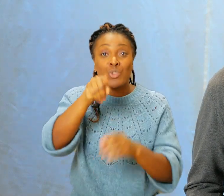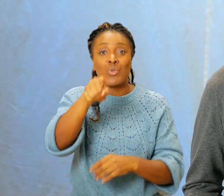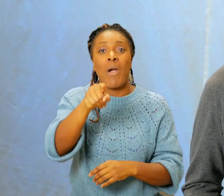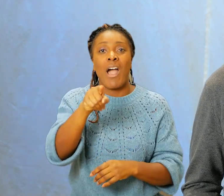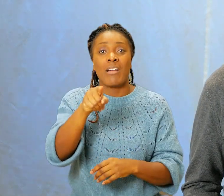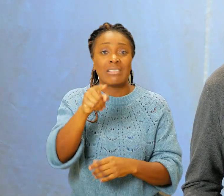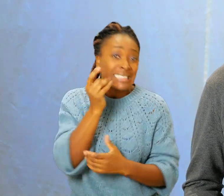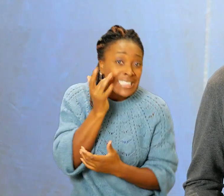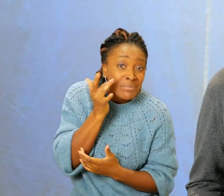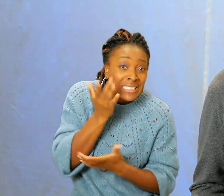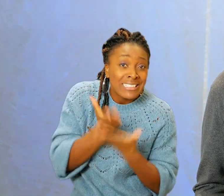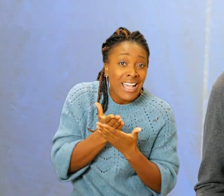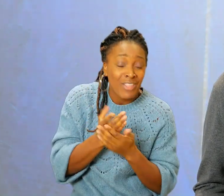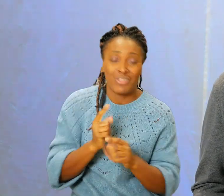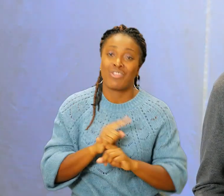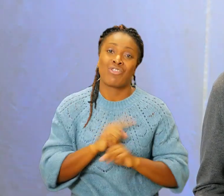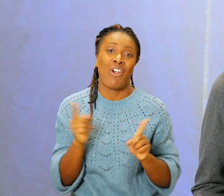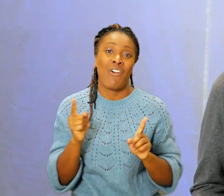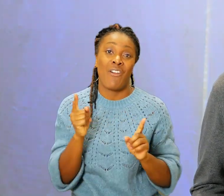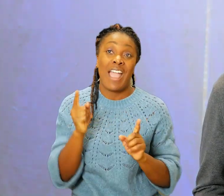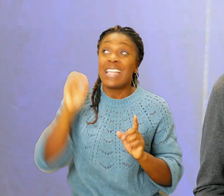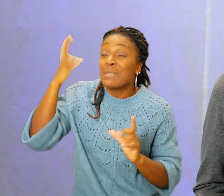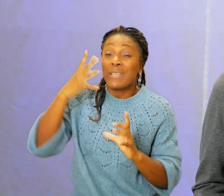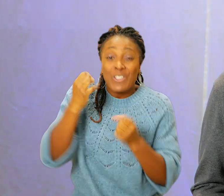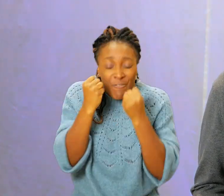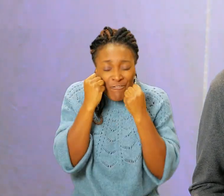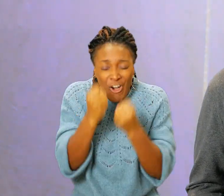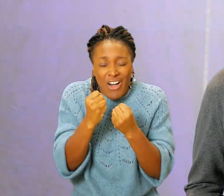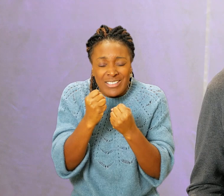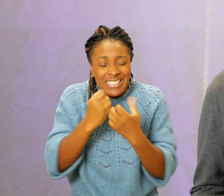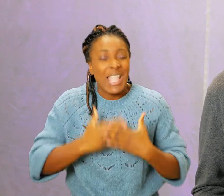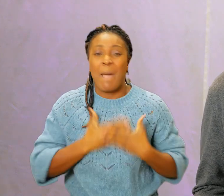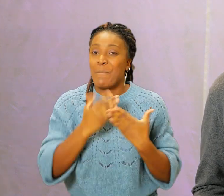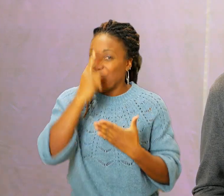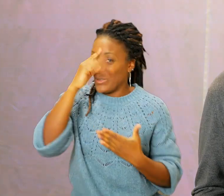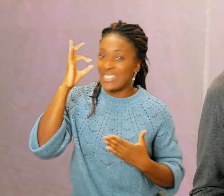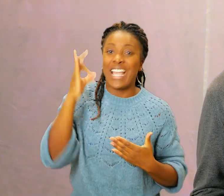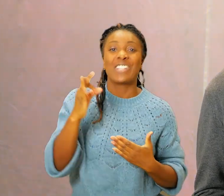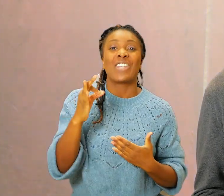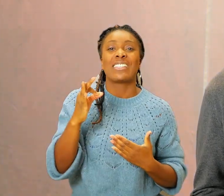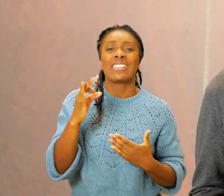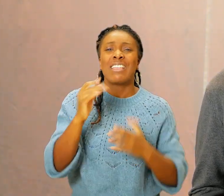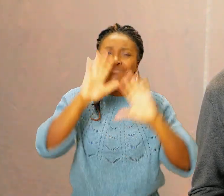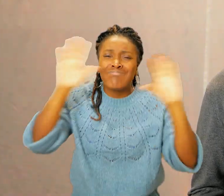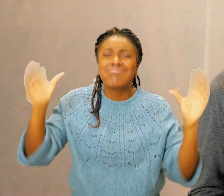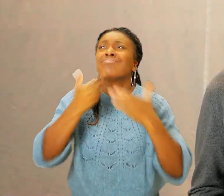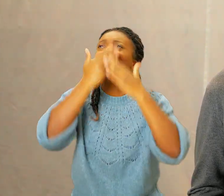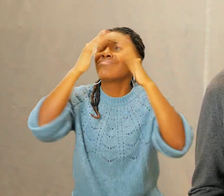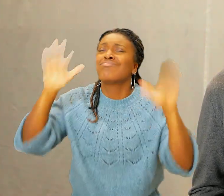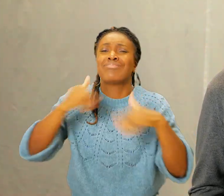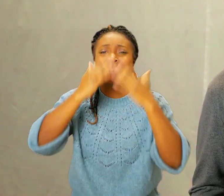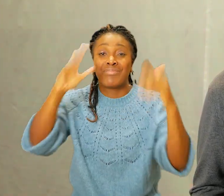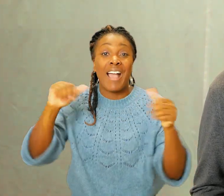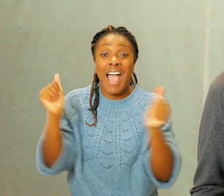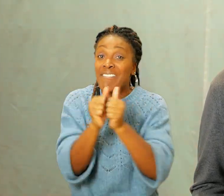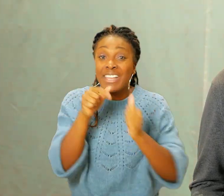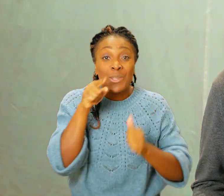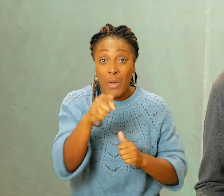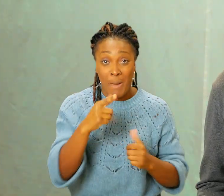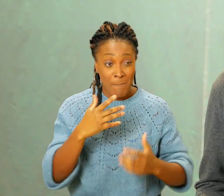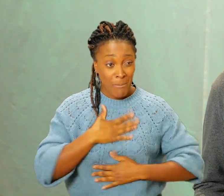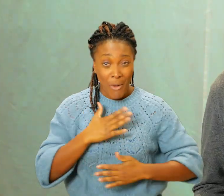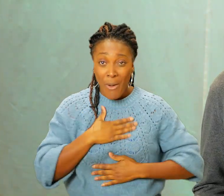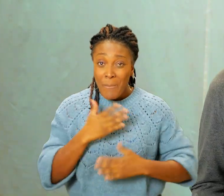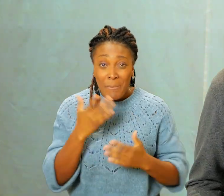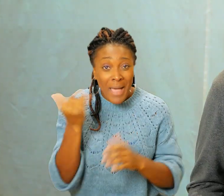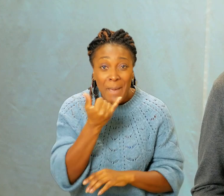esprit de timidité, mais un esprit de force, d'amour et de sagesse. Et il est 24 heures sur 24 avec toi. Tu n'as rien à craindre. Celui